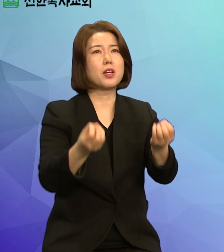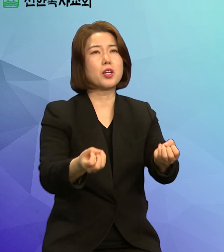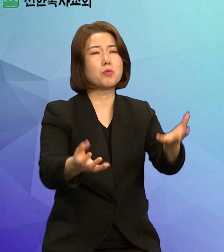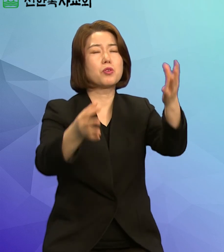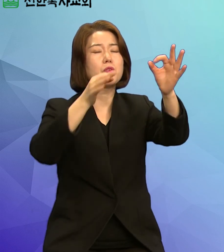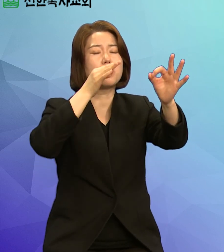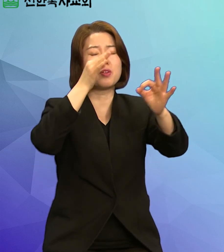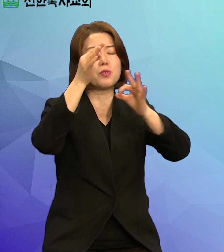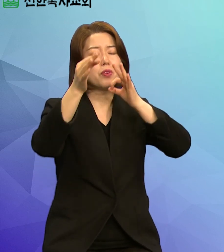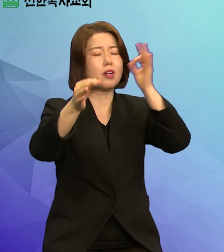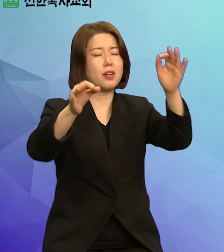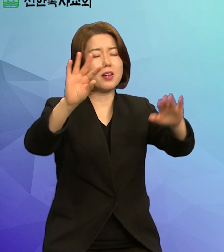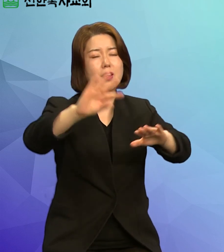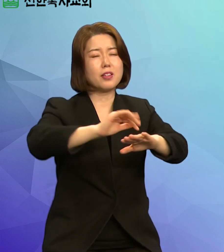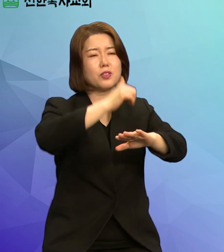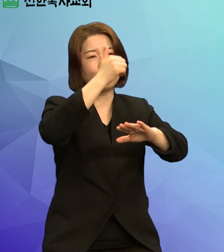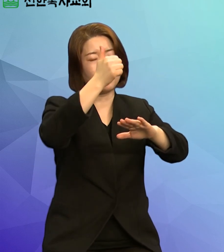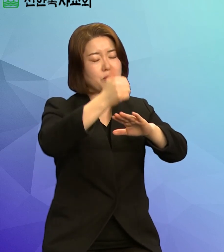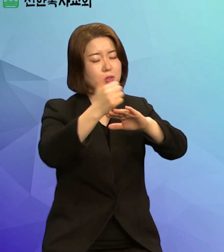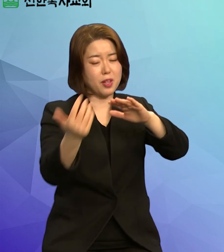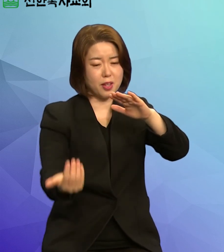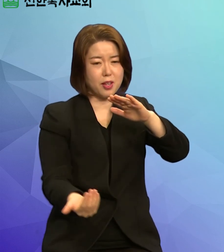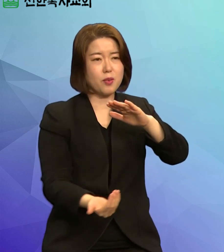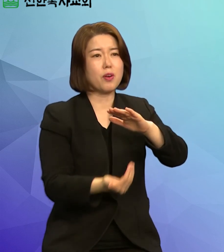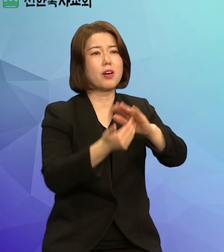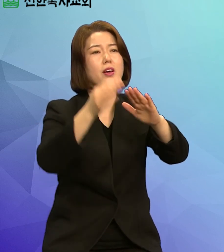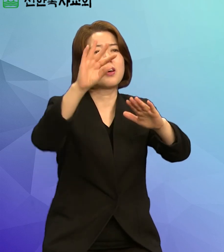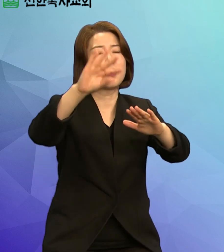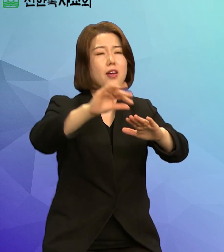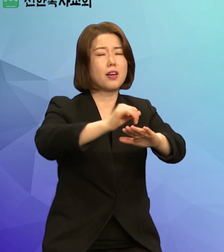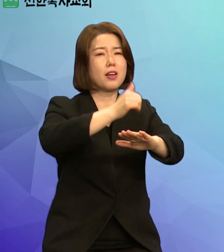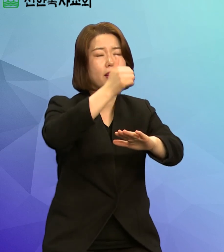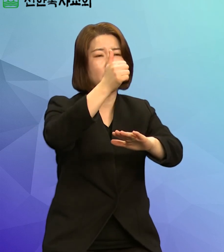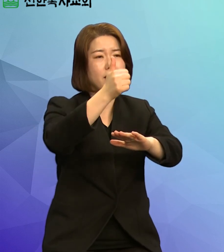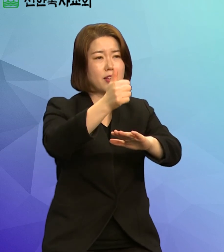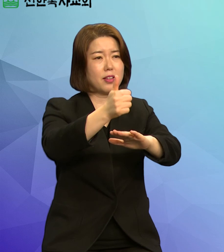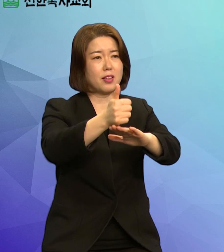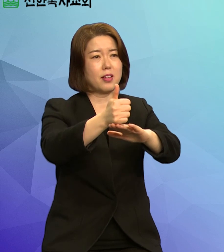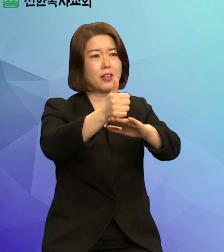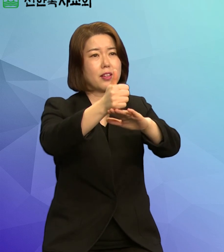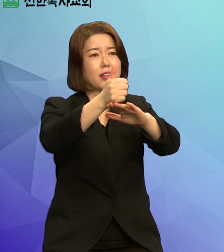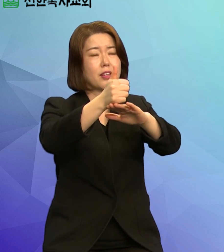호산나 불러와 주의 왕